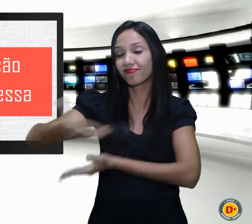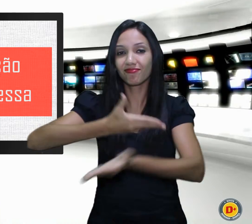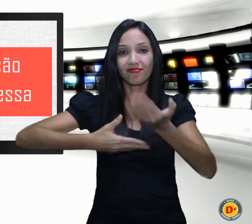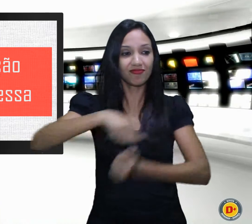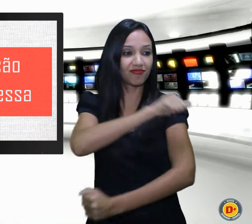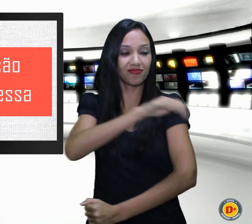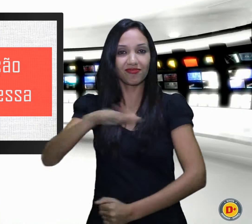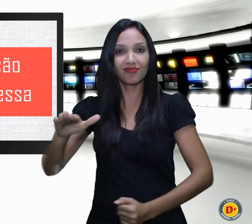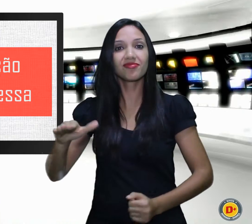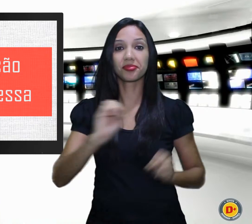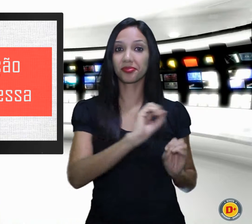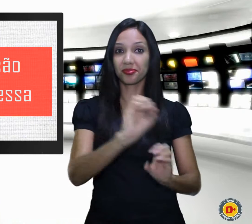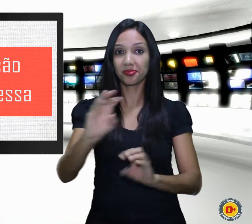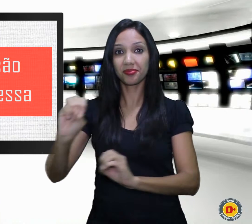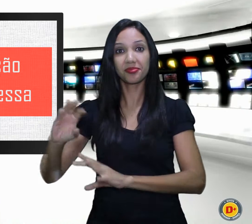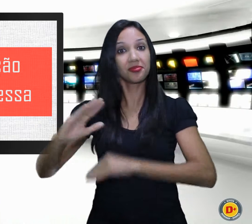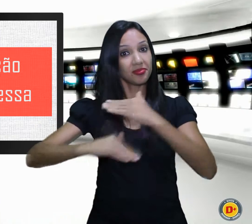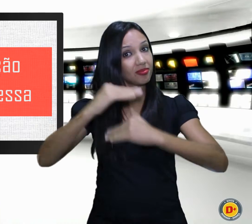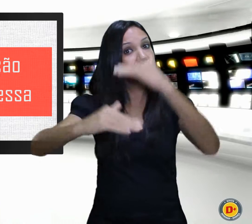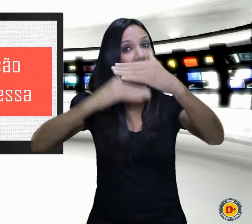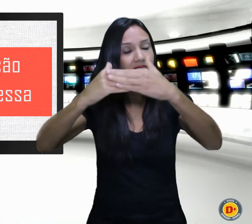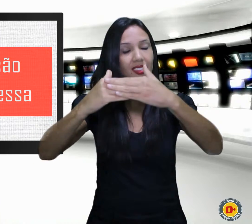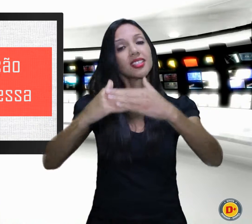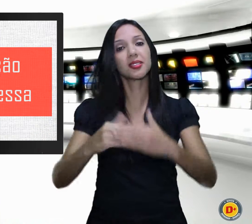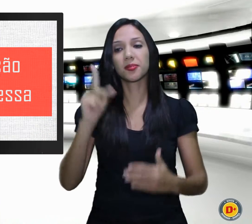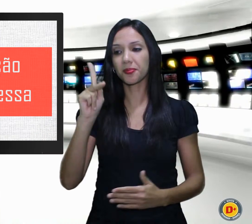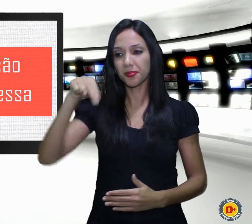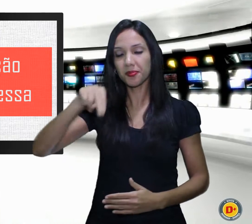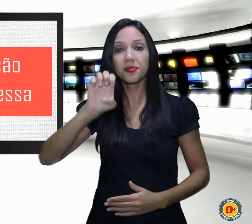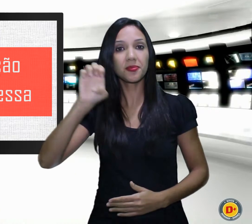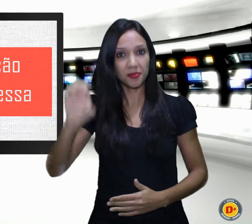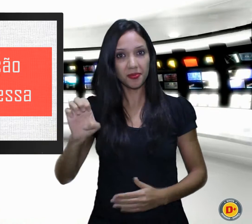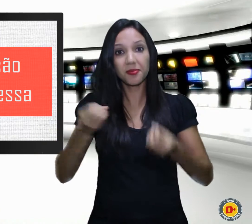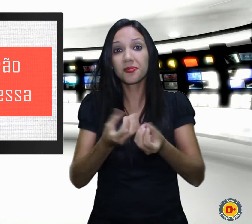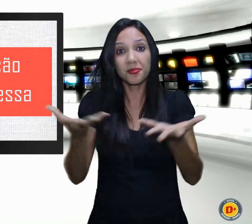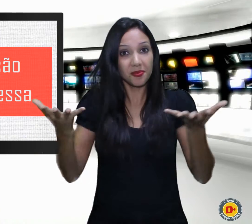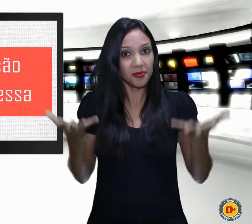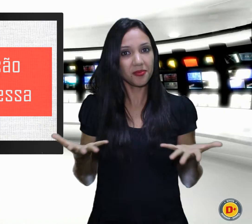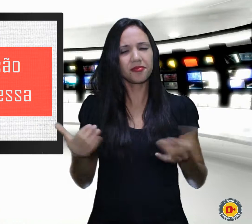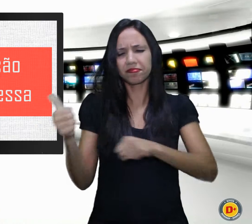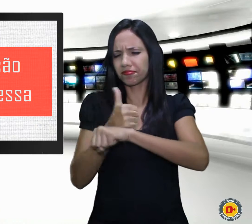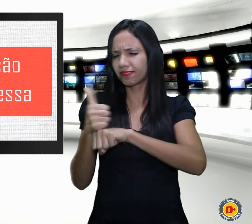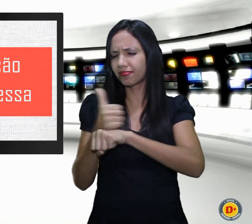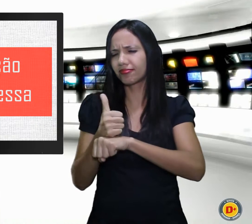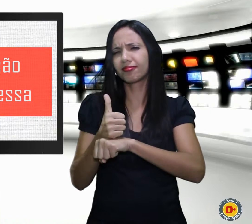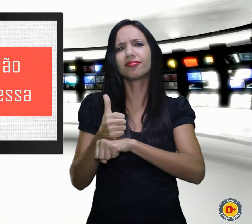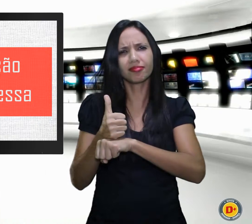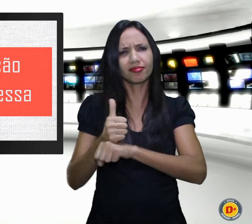no processo de educação. A PNE prevê o oferecimento de profissionais com conhecimentos específicos no